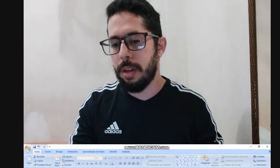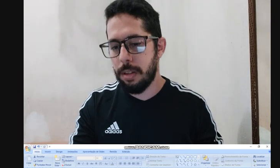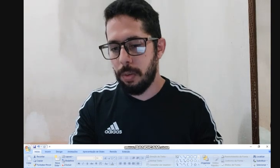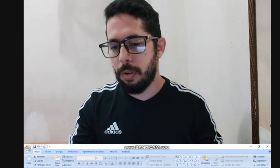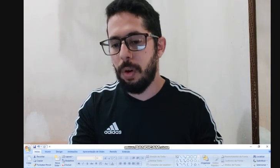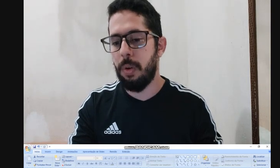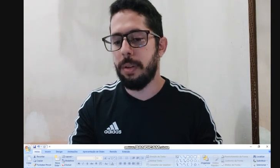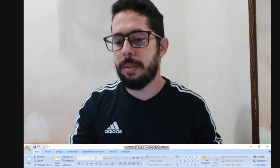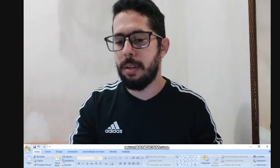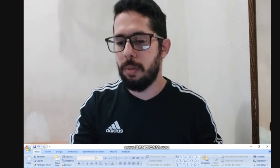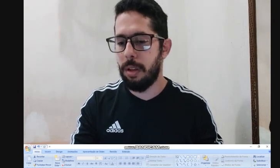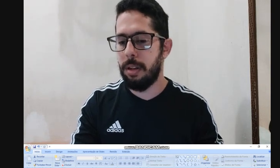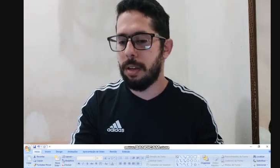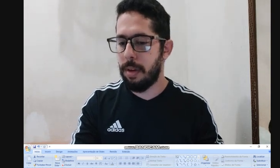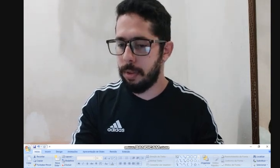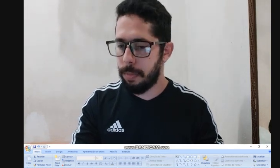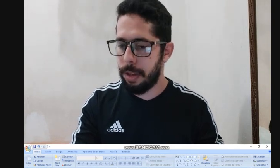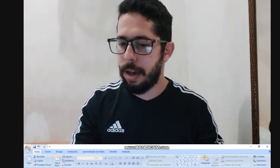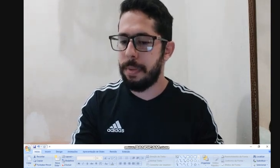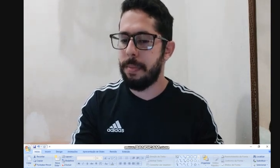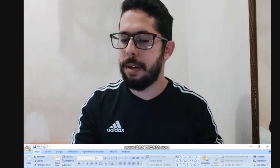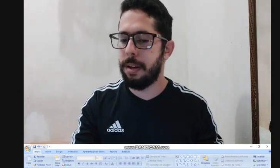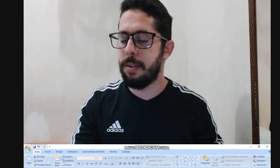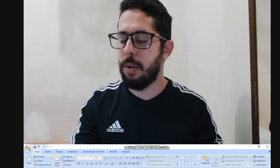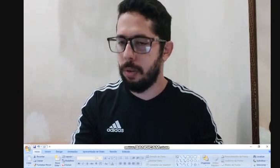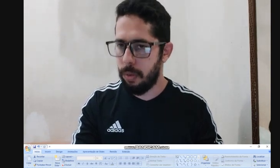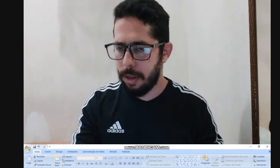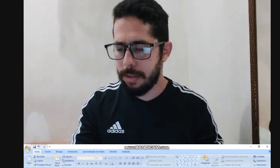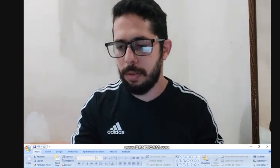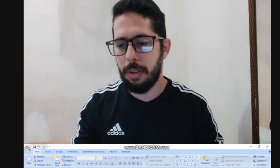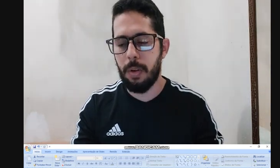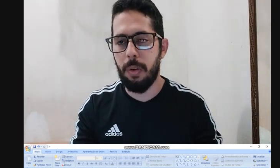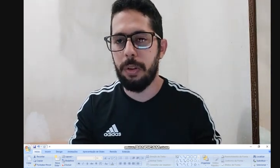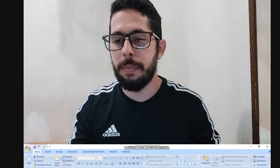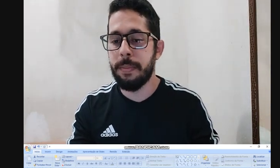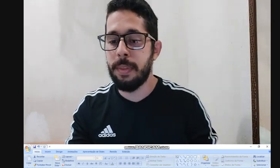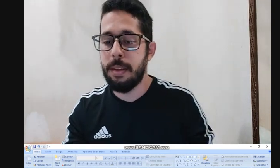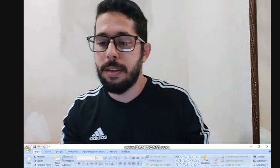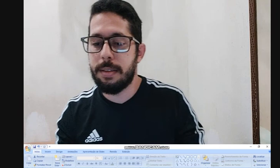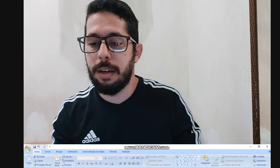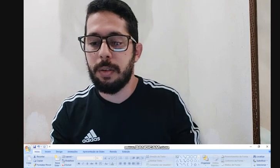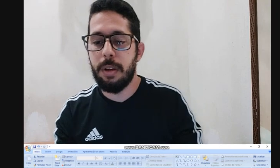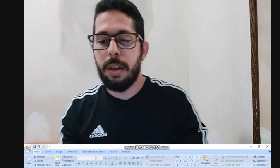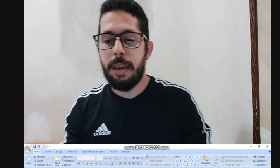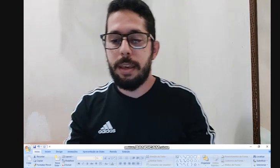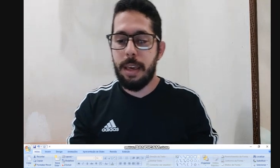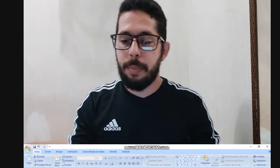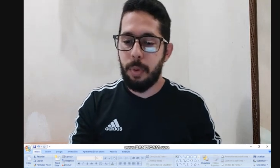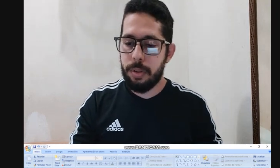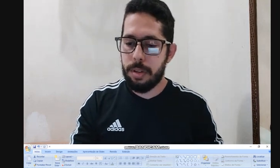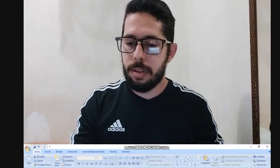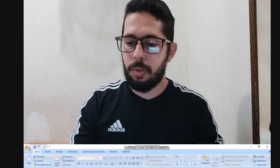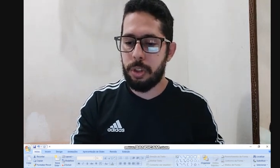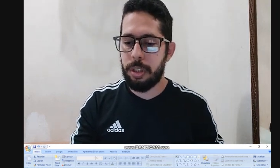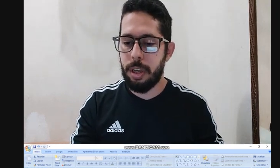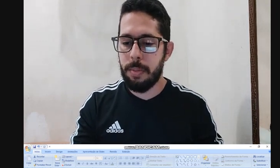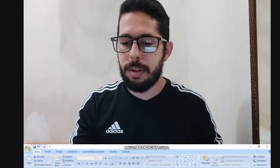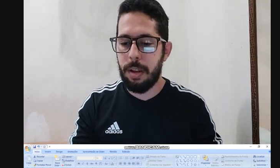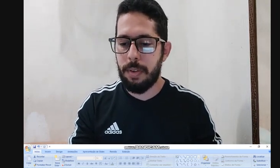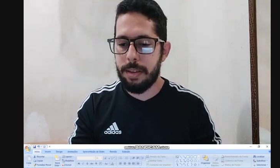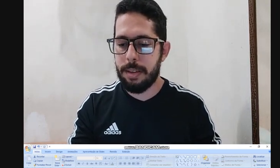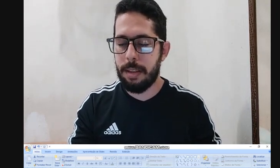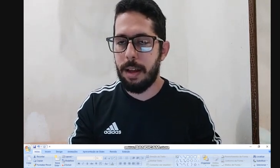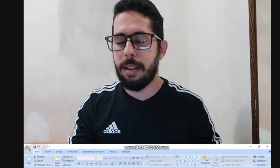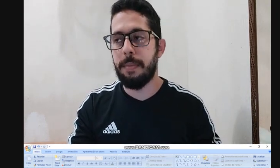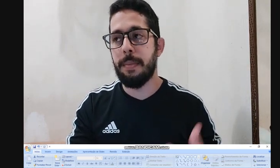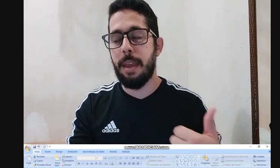coluna e a segunda coluna. Segunda linha vai multiplicar a primeira coluna e a segunda coluna, certo? E a posição dos termos ela